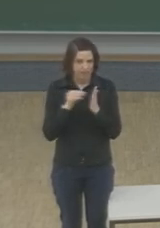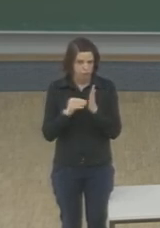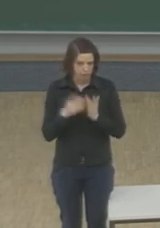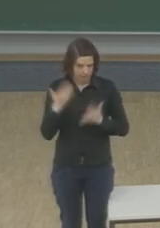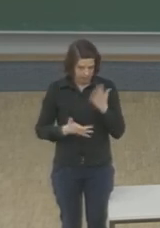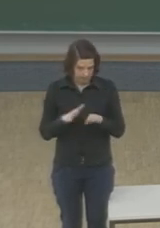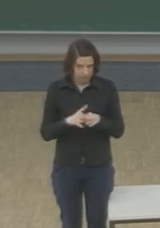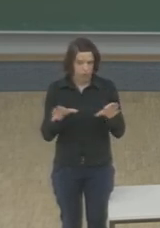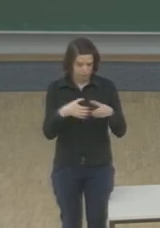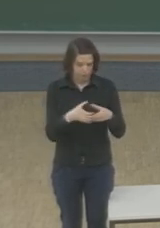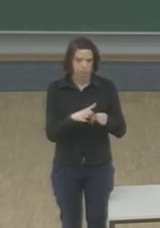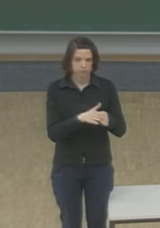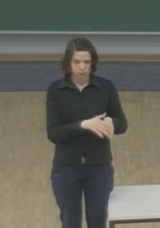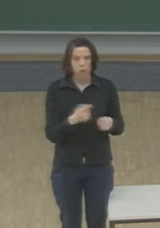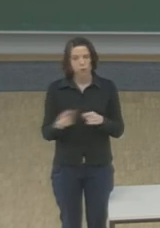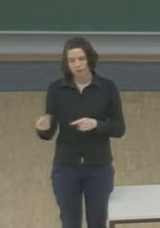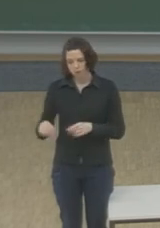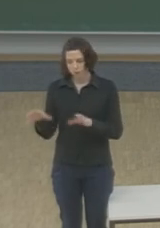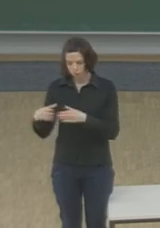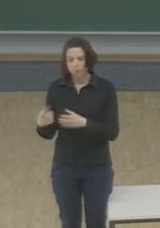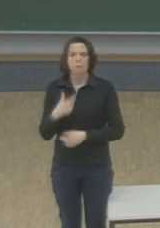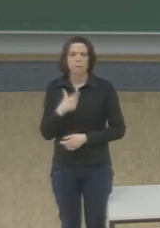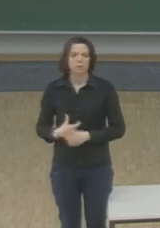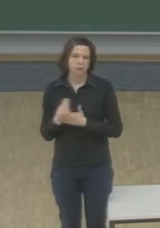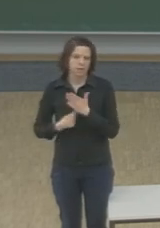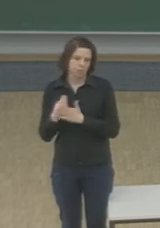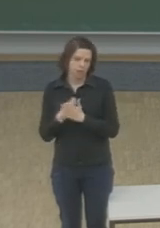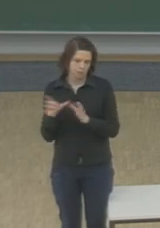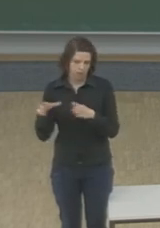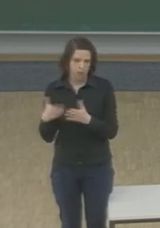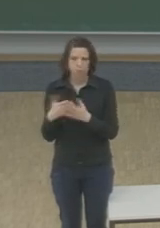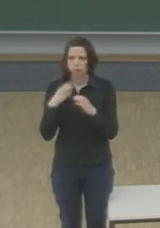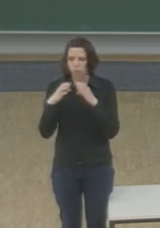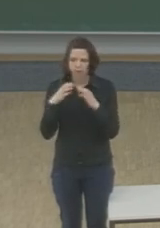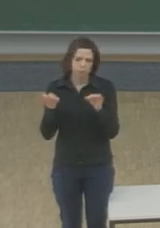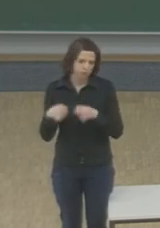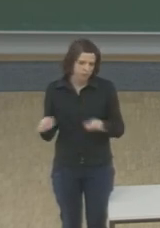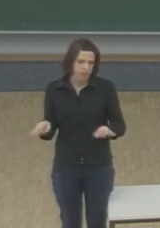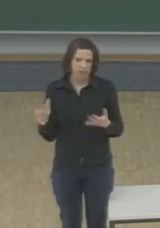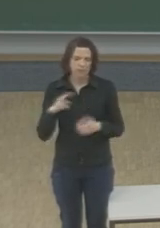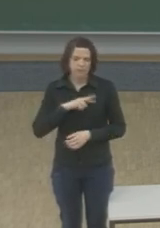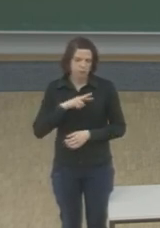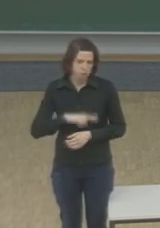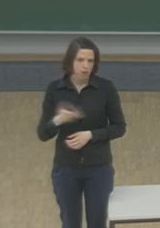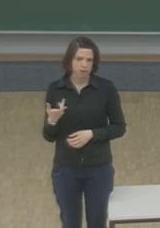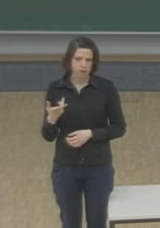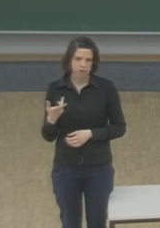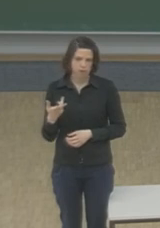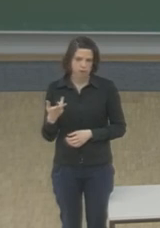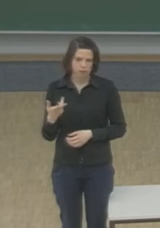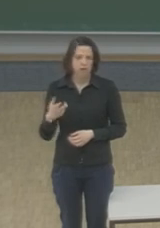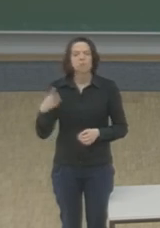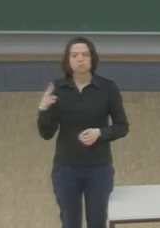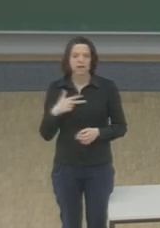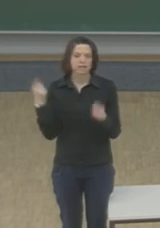Schreiben, Rechnen und sogenannte Persönlichkeitsmerkmale wie Kommunikationsfähigkeit, Geduld, Fähigkeit zum Setzen